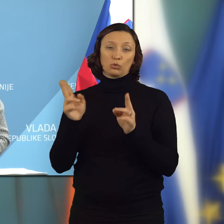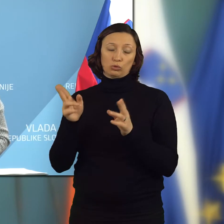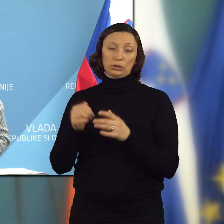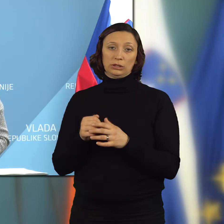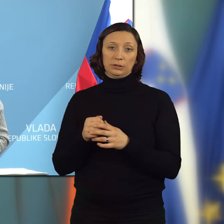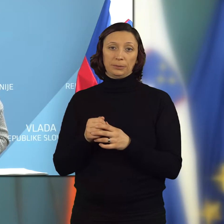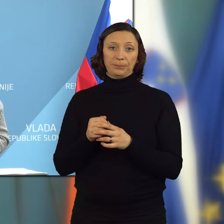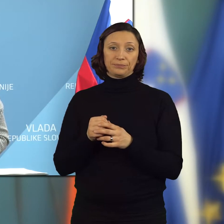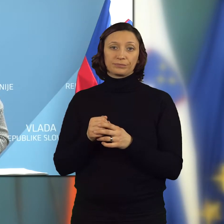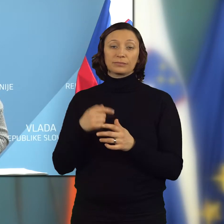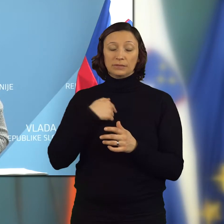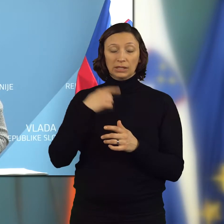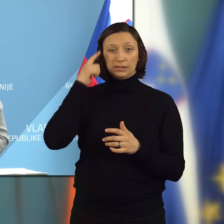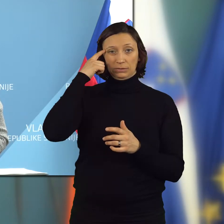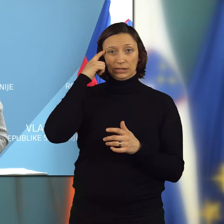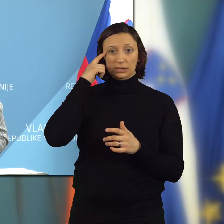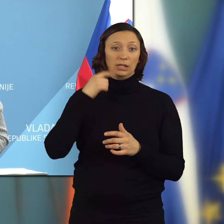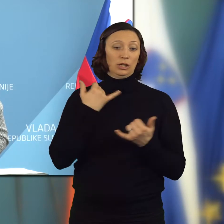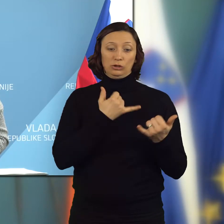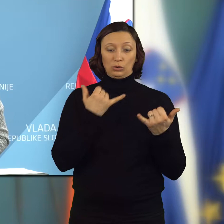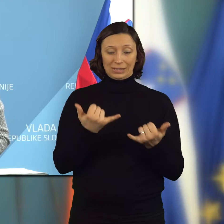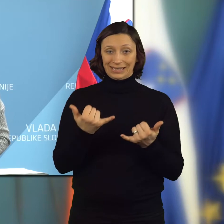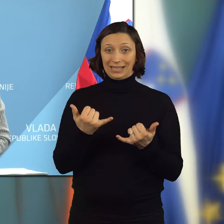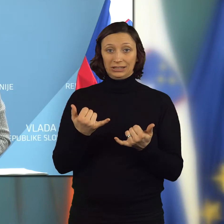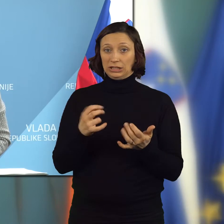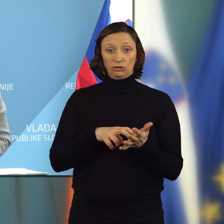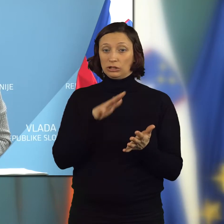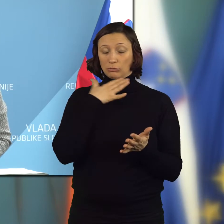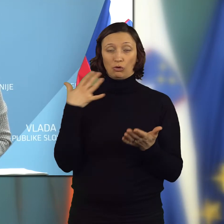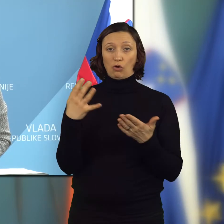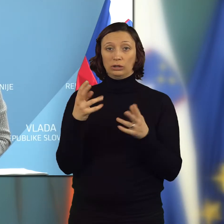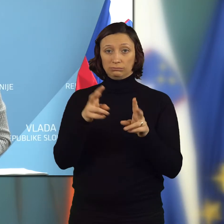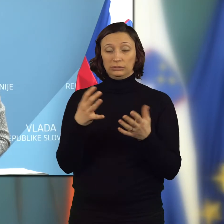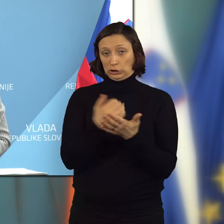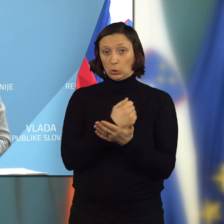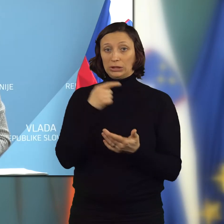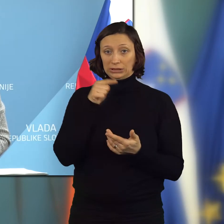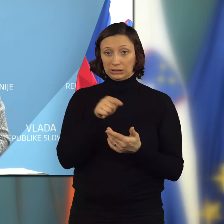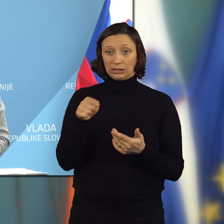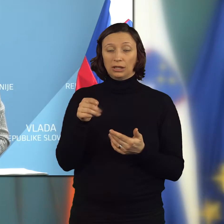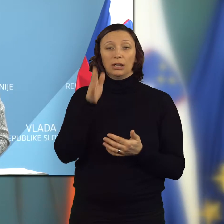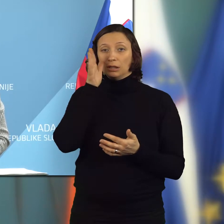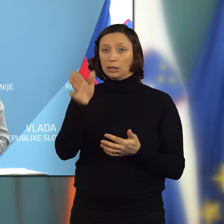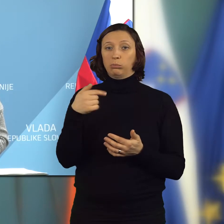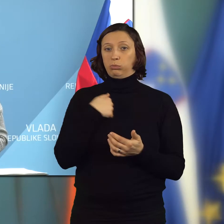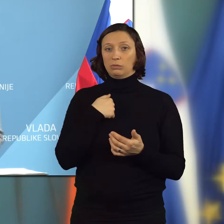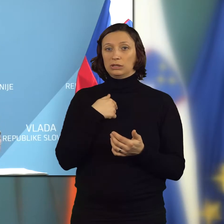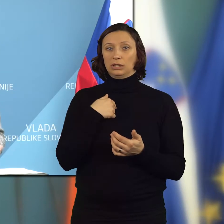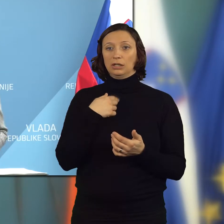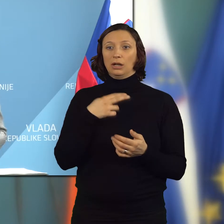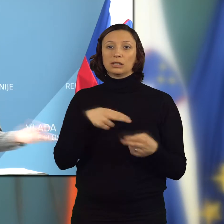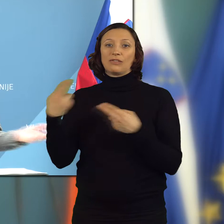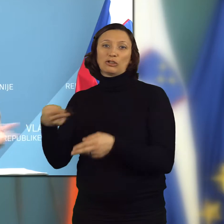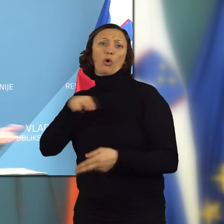drugi instrumenti. In menim, da do sedaj nismo v dovolj veliki meri tega izkoristili. Ne bom